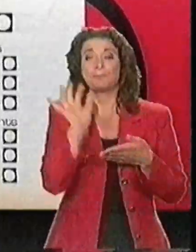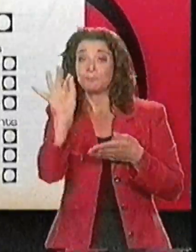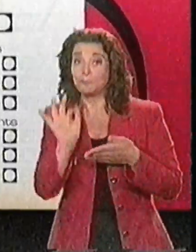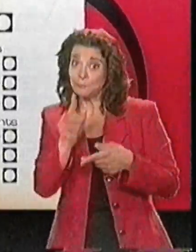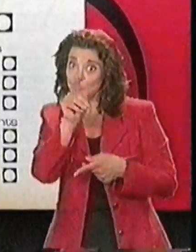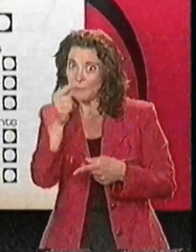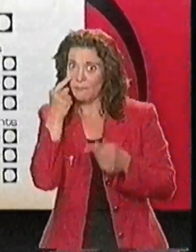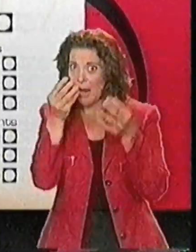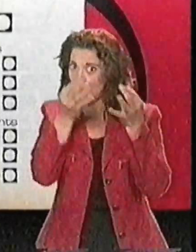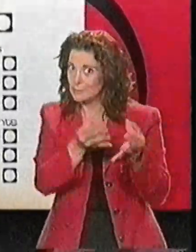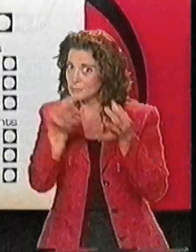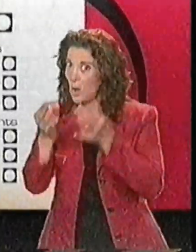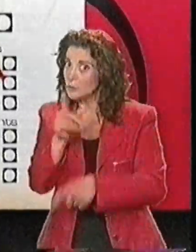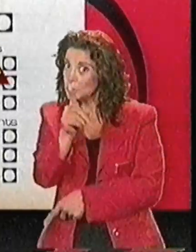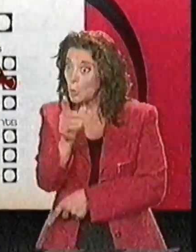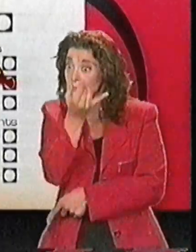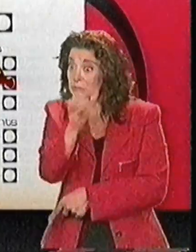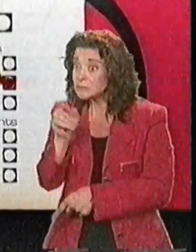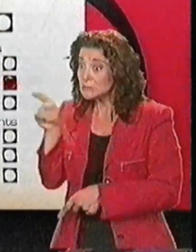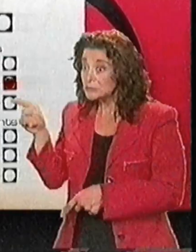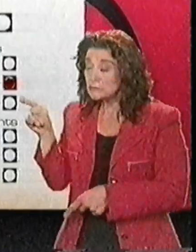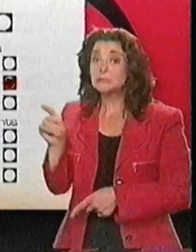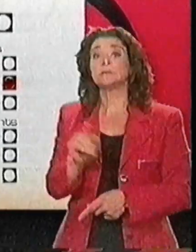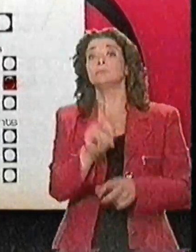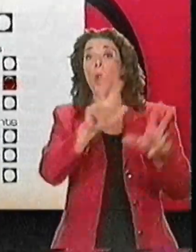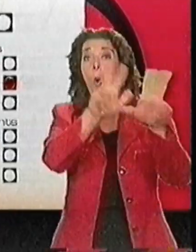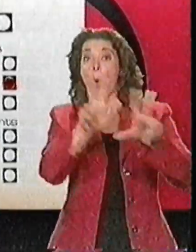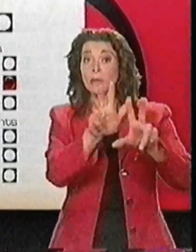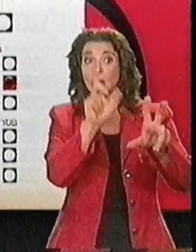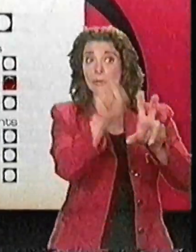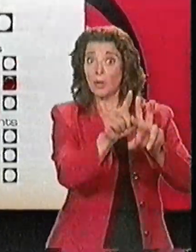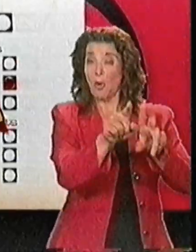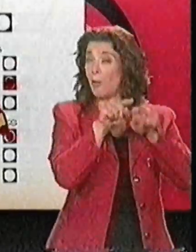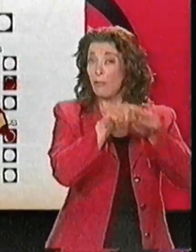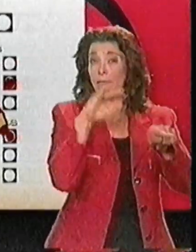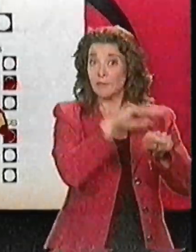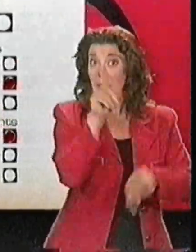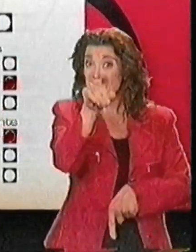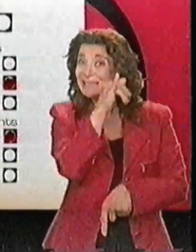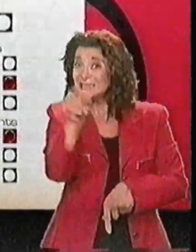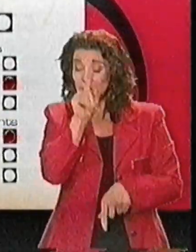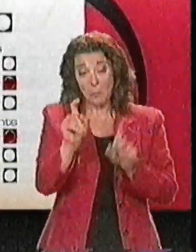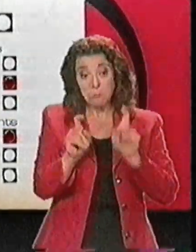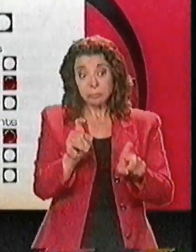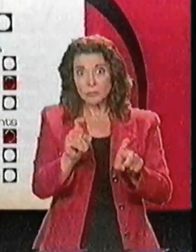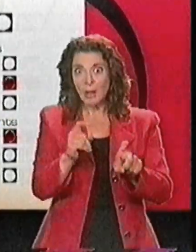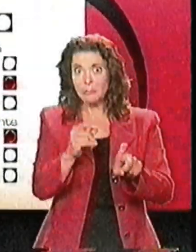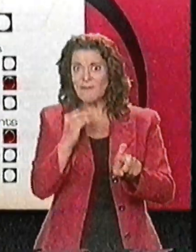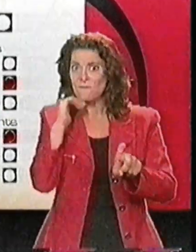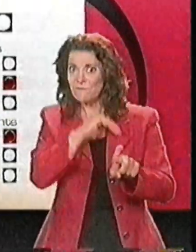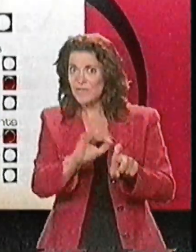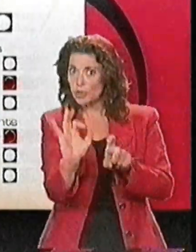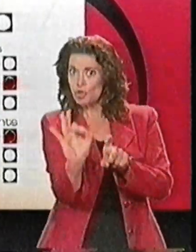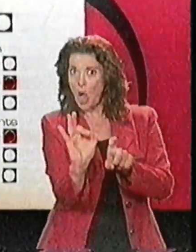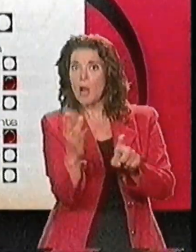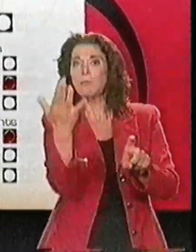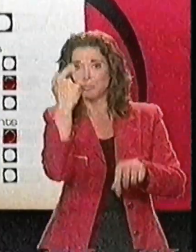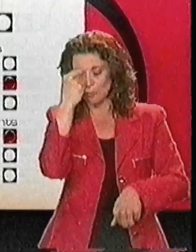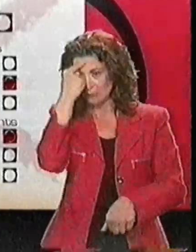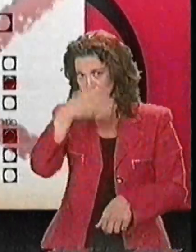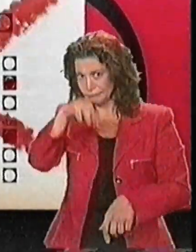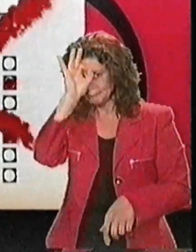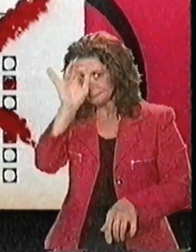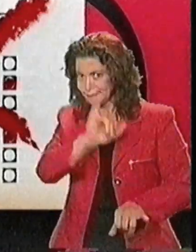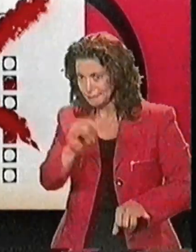tout de même attentifs, car contrairement au vote électronique, le vote sur papier peut être nul. Par exemple, si vous votez pour plusieurs listes,